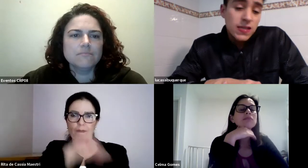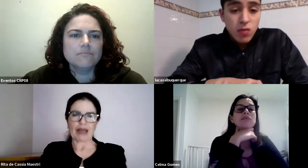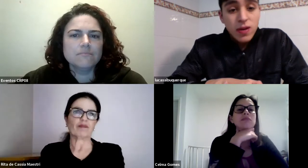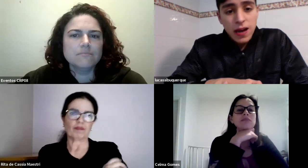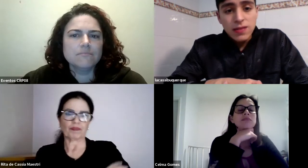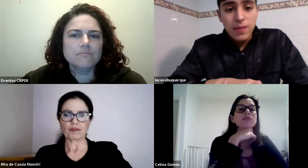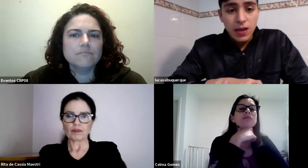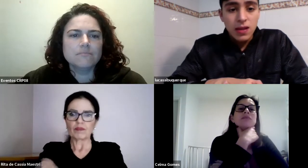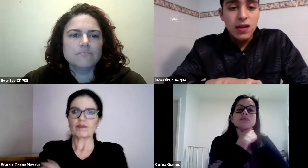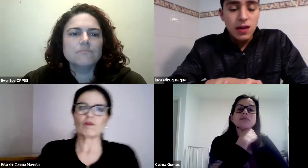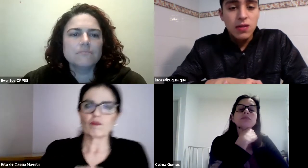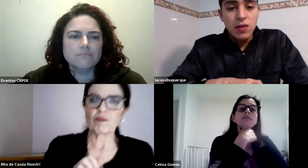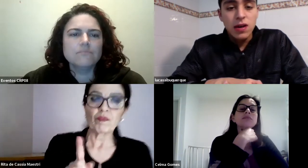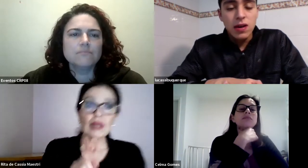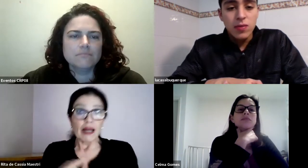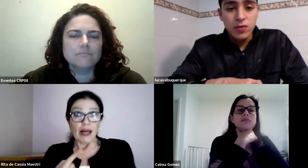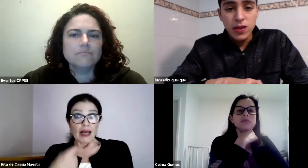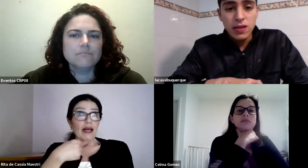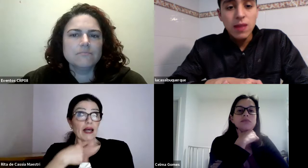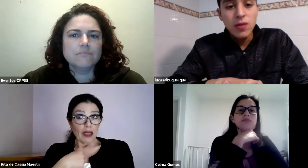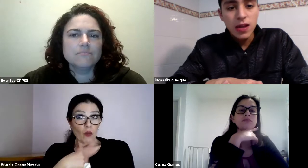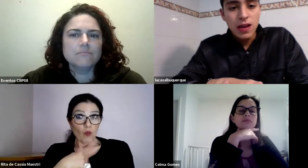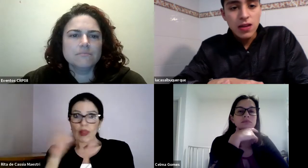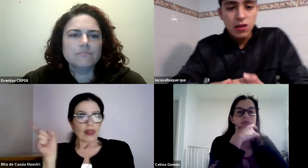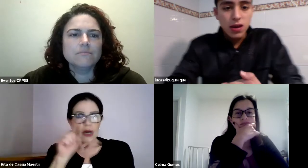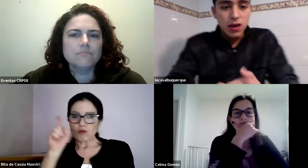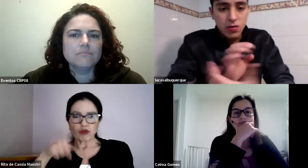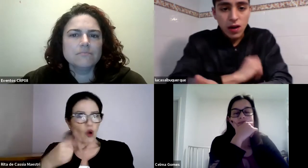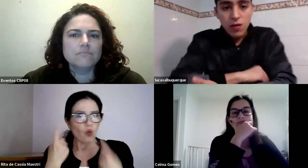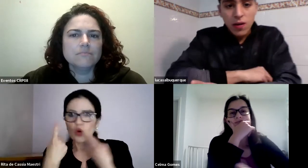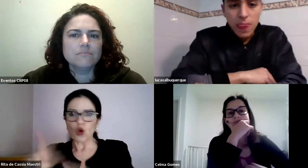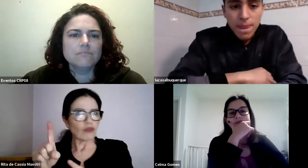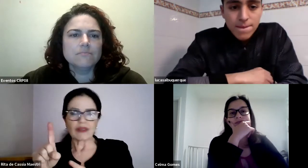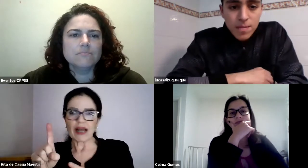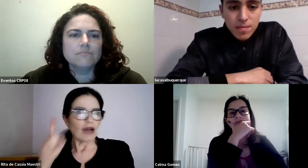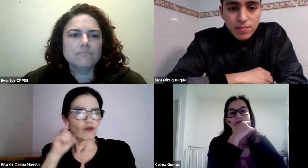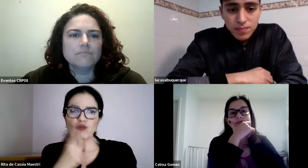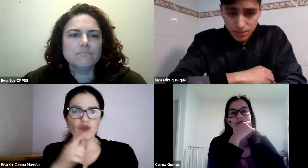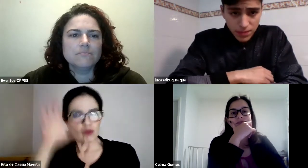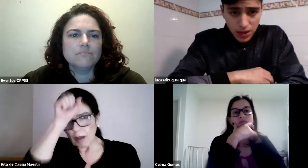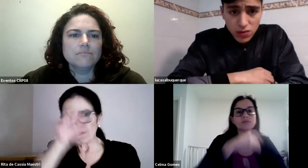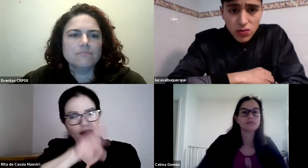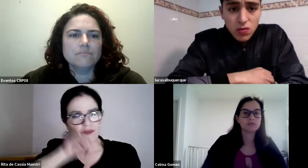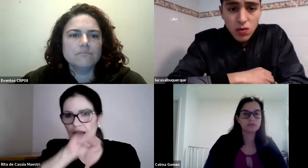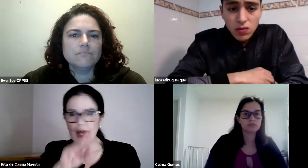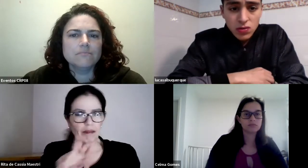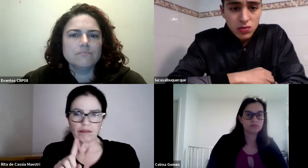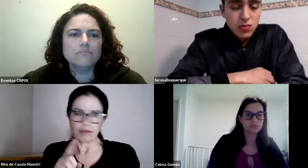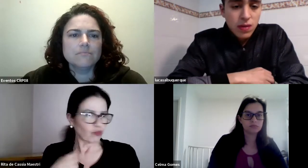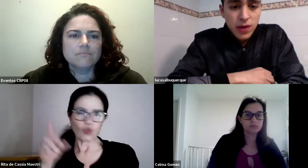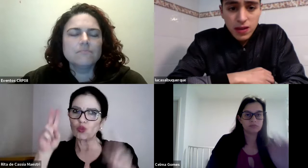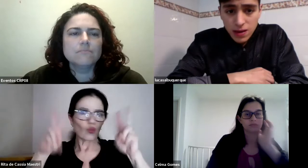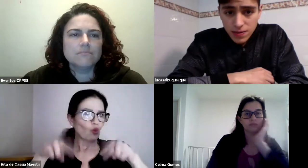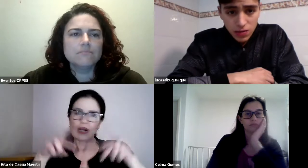eles eram obrigados a aprender a língua portuguesa na modalidade oral. Eu não sou contra o